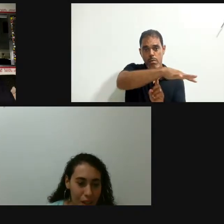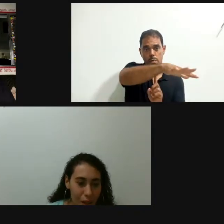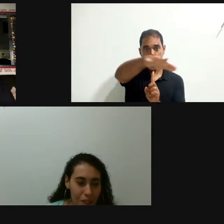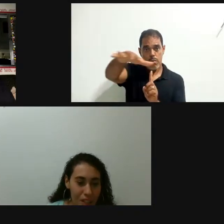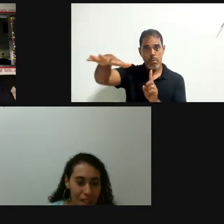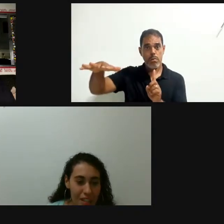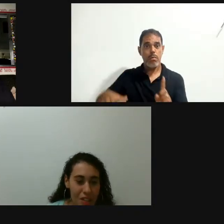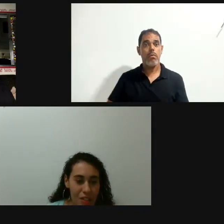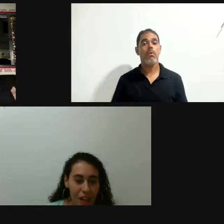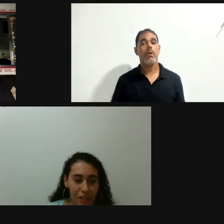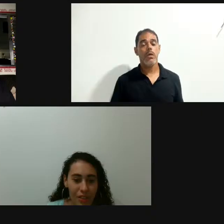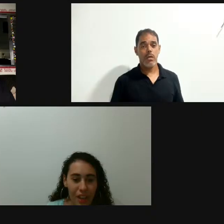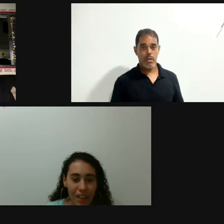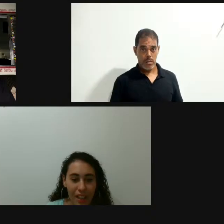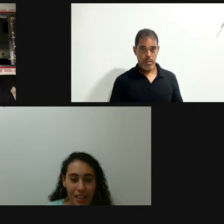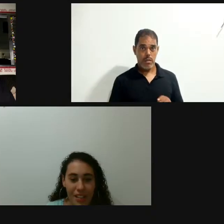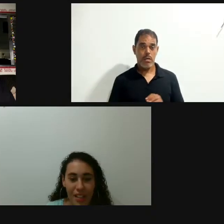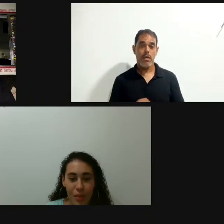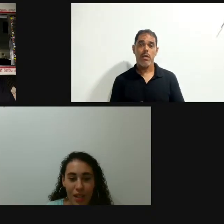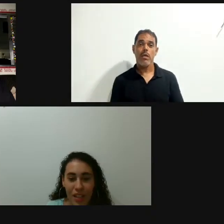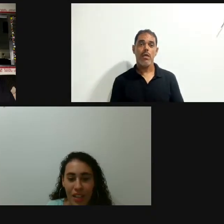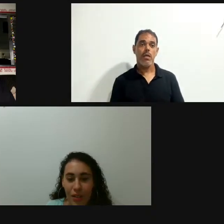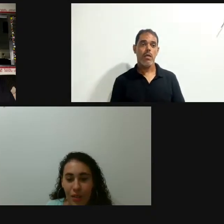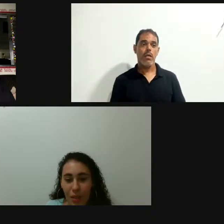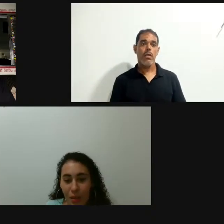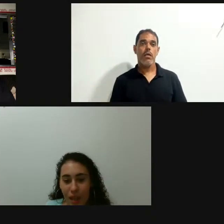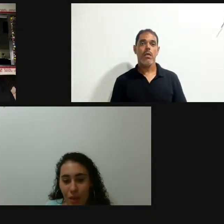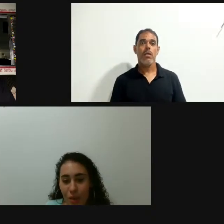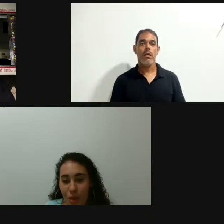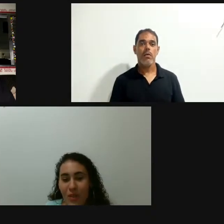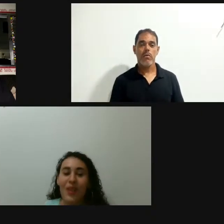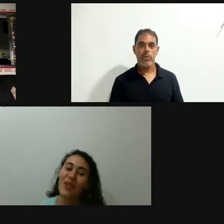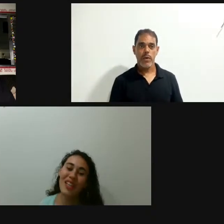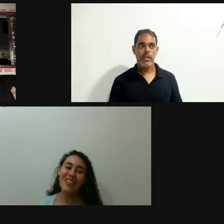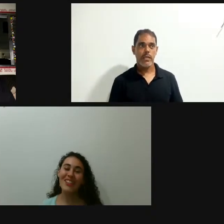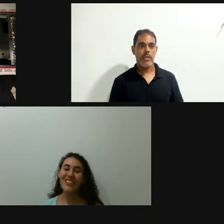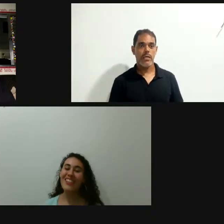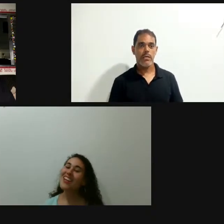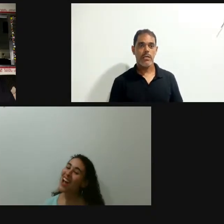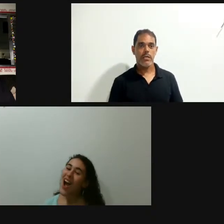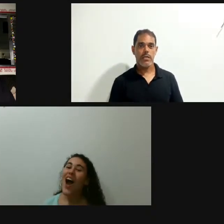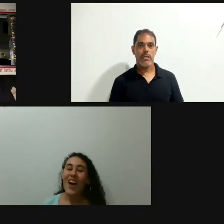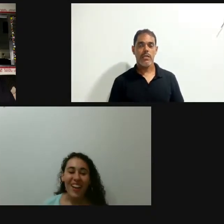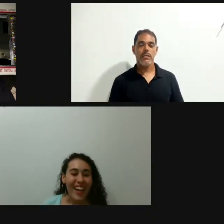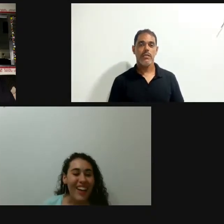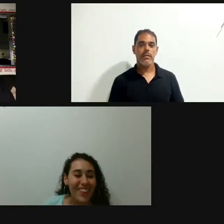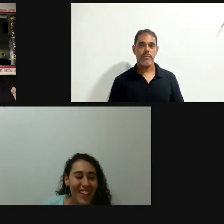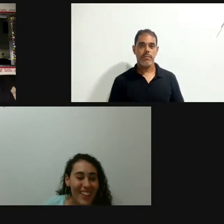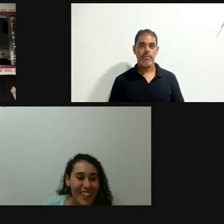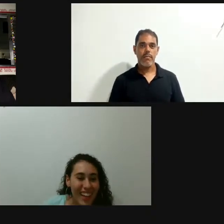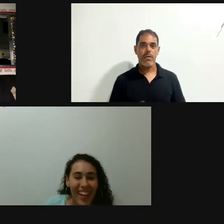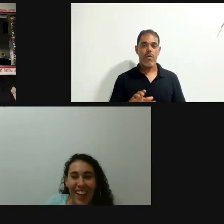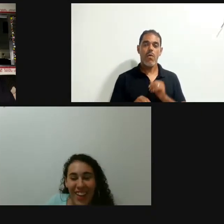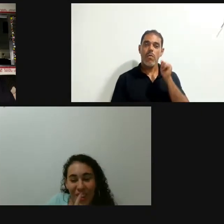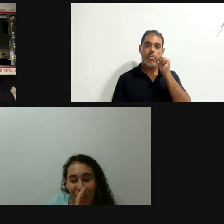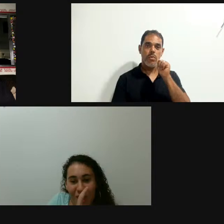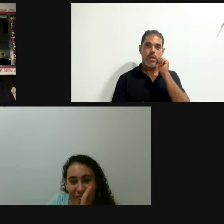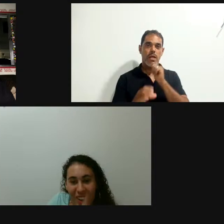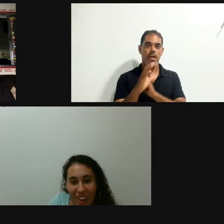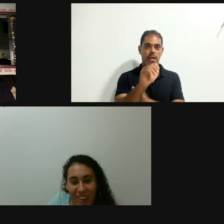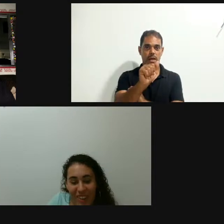Carolina Costa, já assisti Violet Evergarden, esse anime é incrível, também um dos meus favoritos. Carolina,